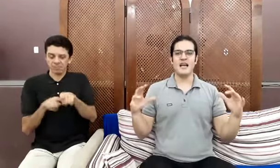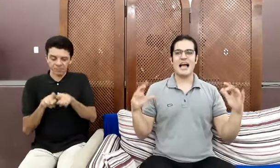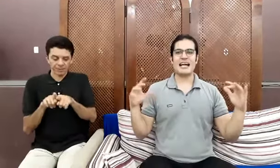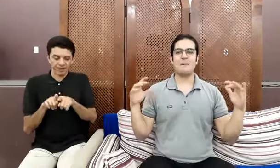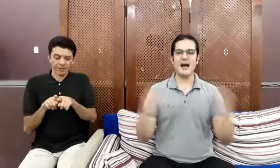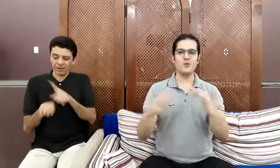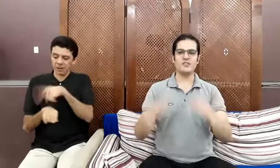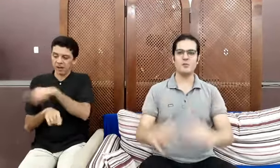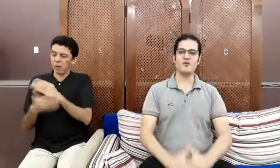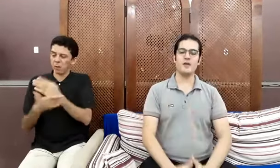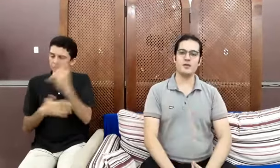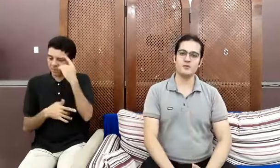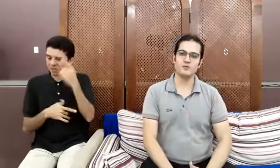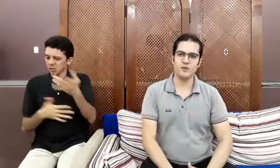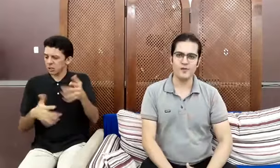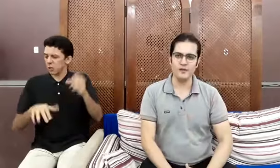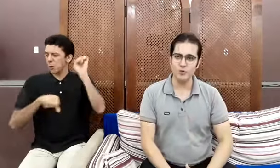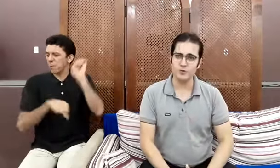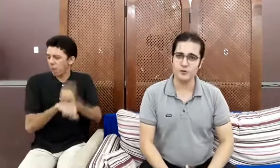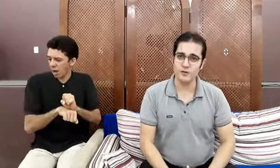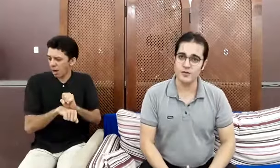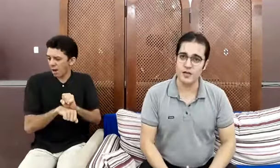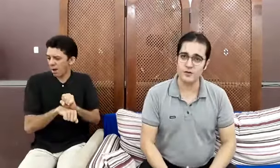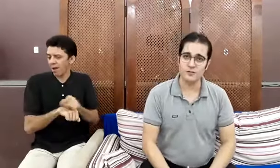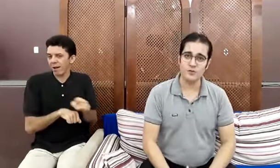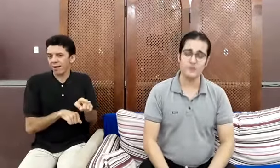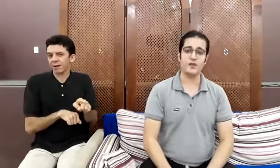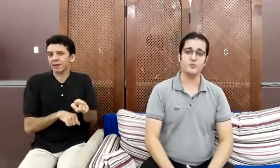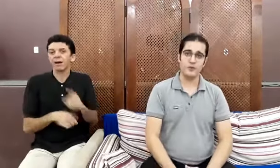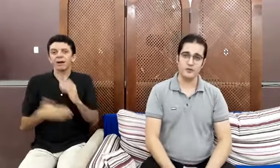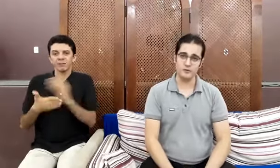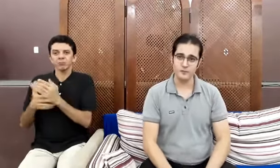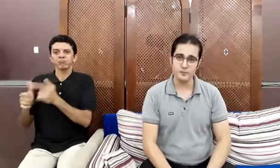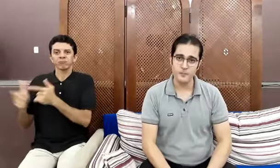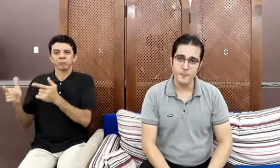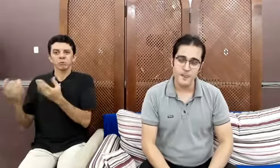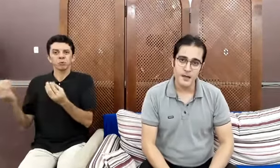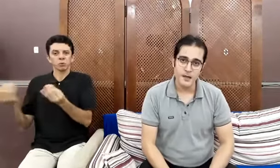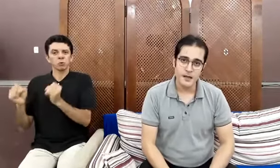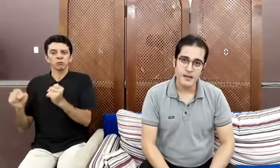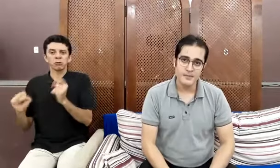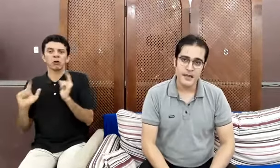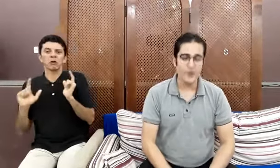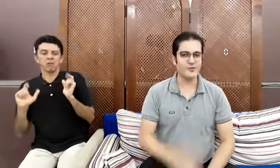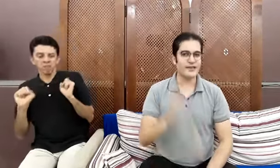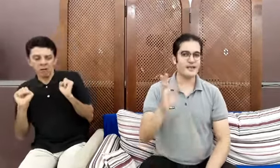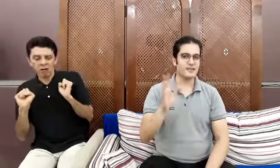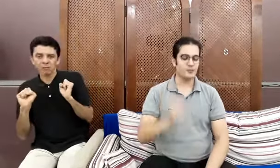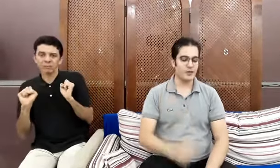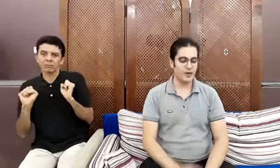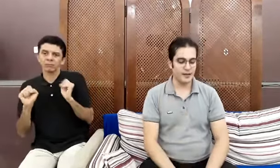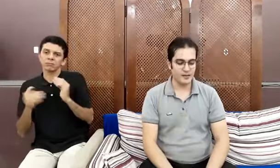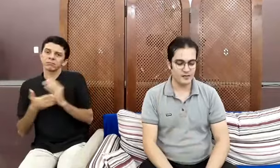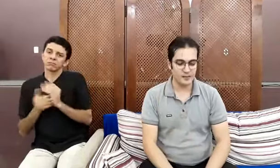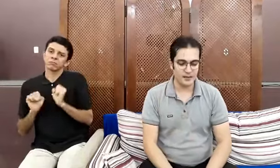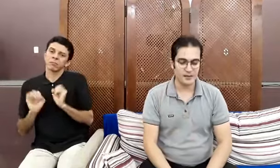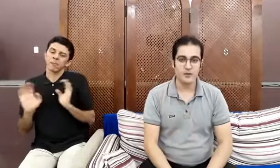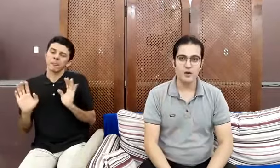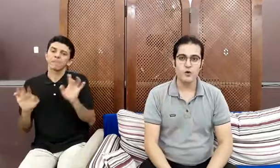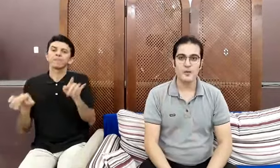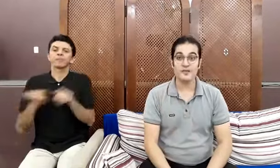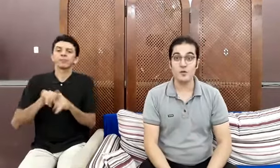vamos acabar com esse movimento. Talvez muitos estejam torcendo por isso. Eu acho interessante porque essa